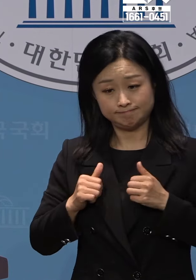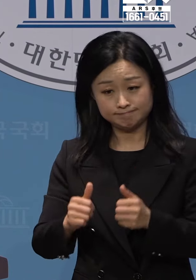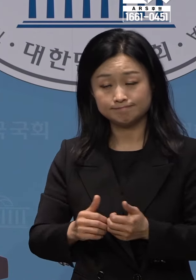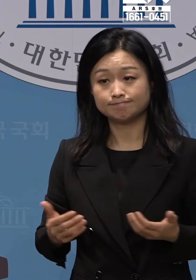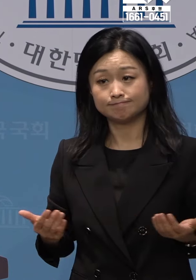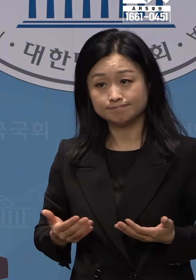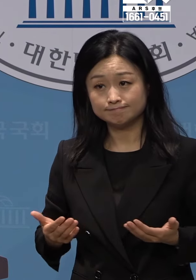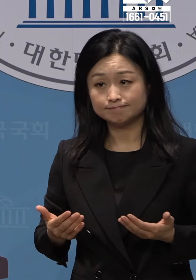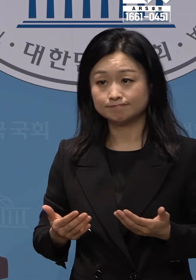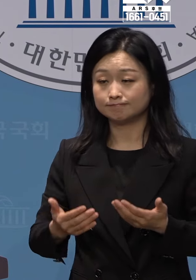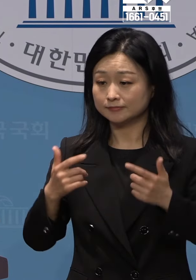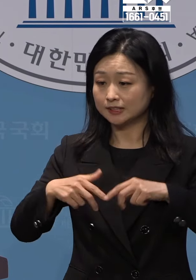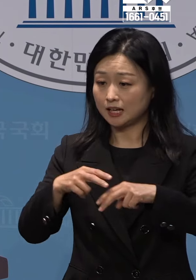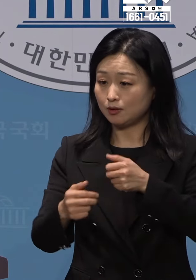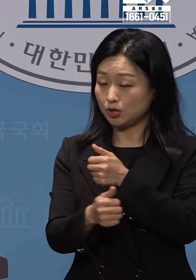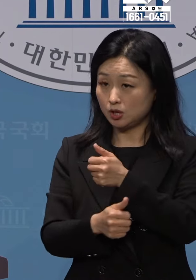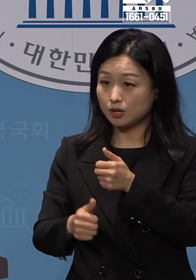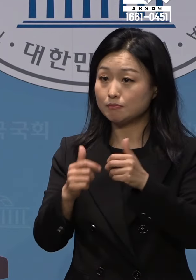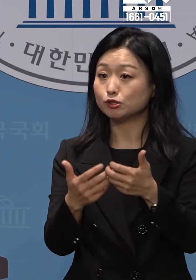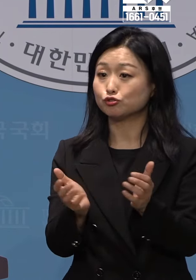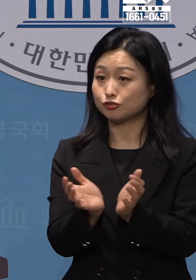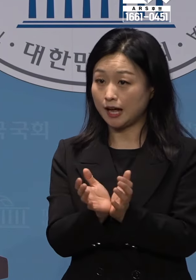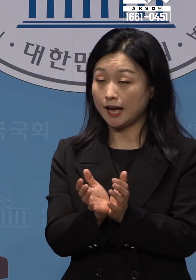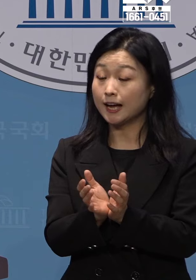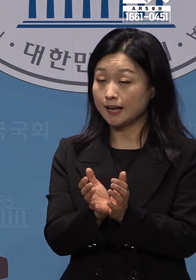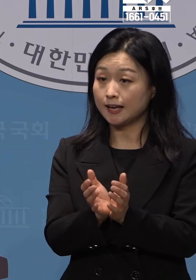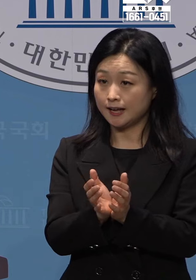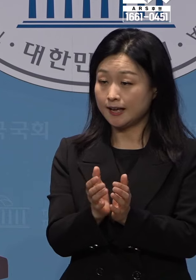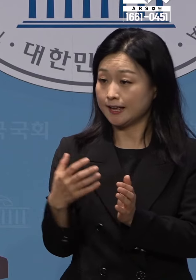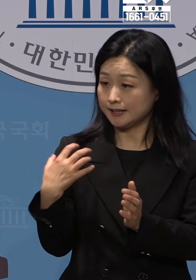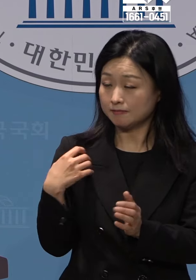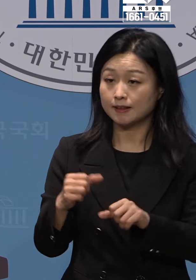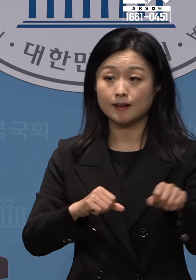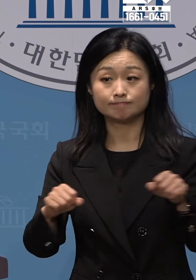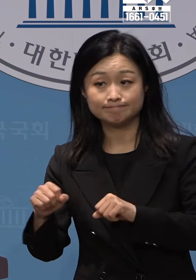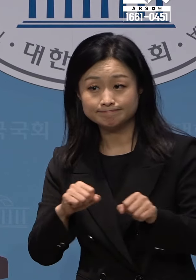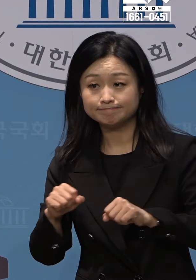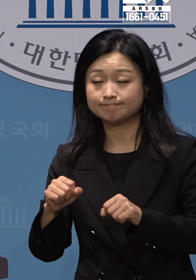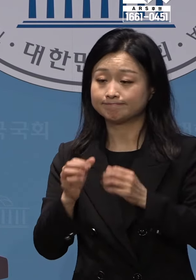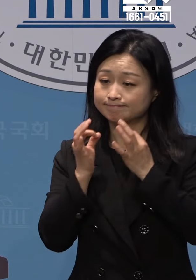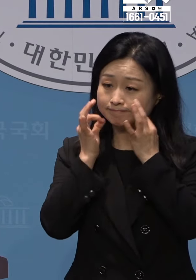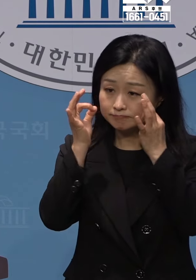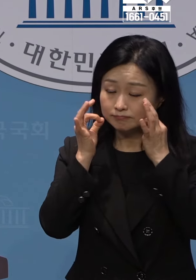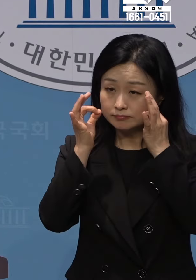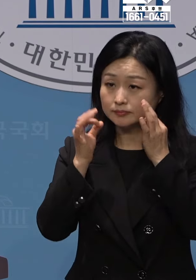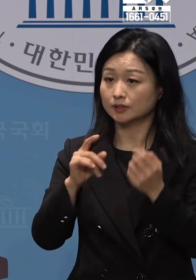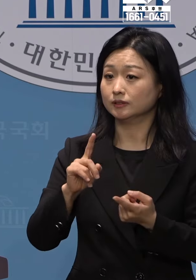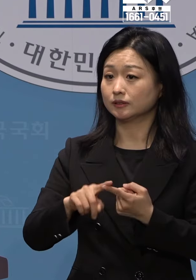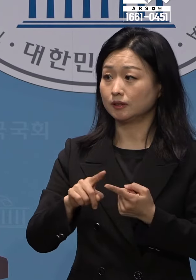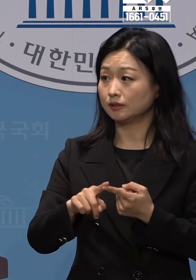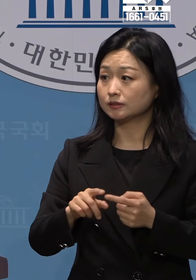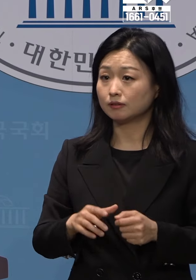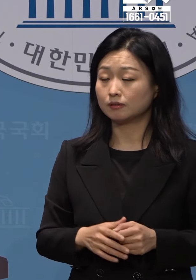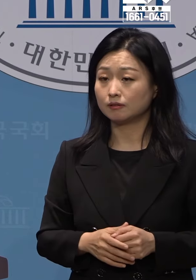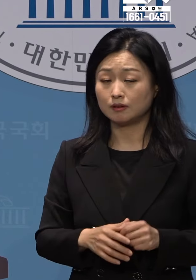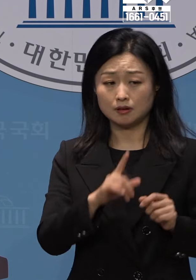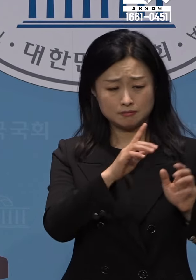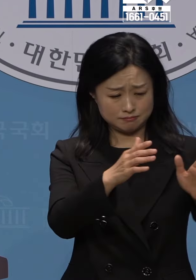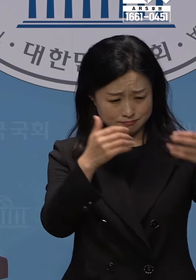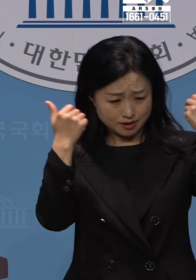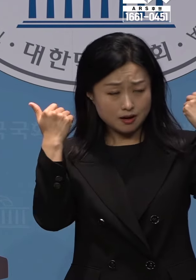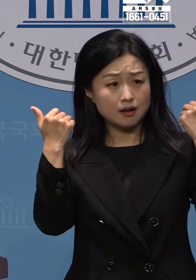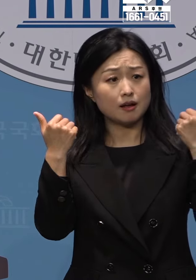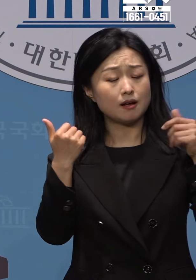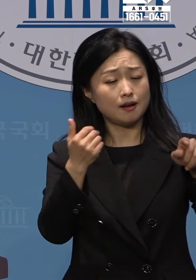일하는 민주당 상임위를 만들려는 민주당 각 상임위의 노력을 두고 지금까지